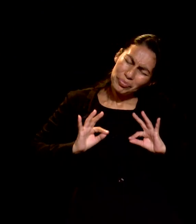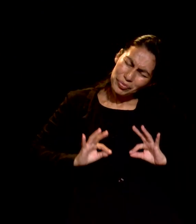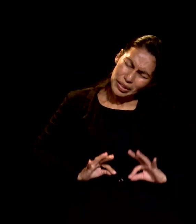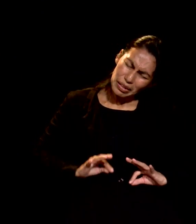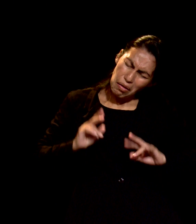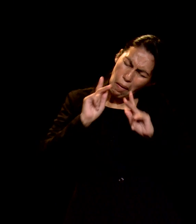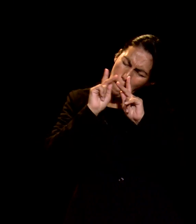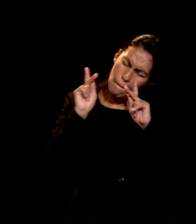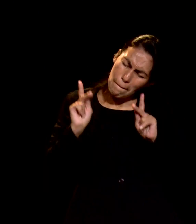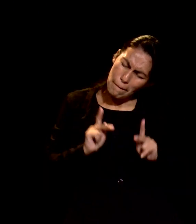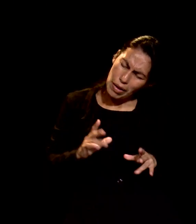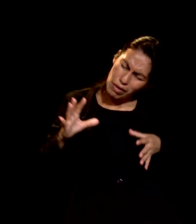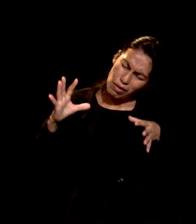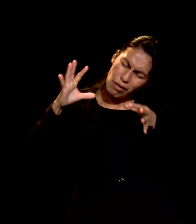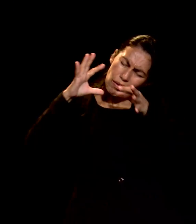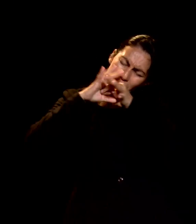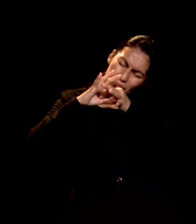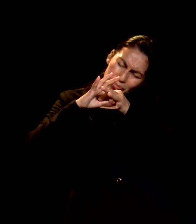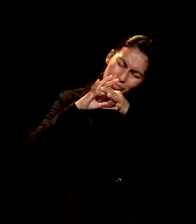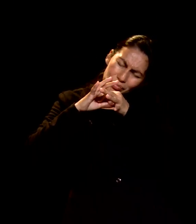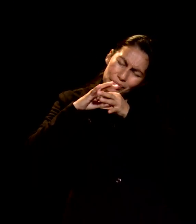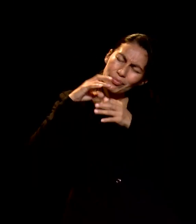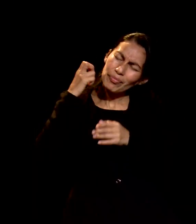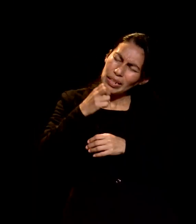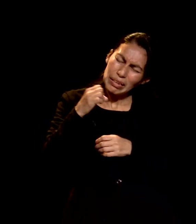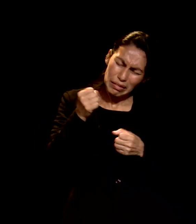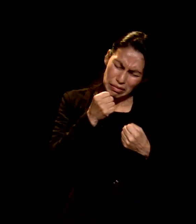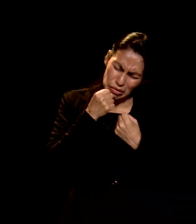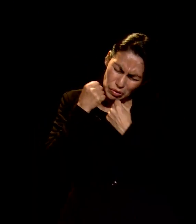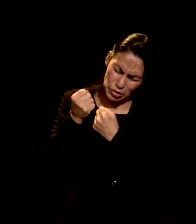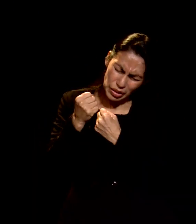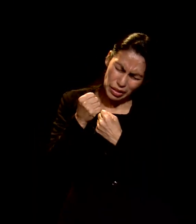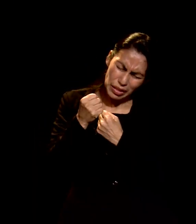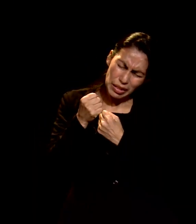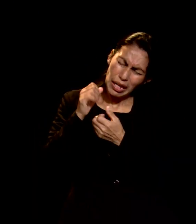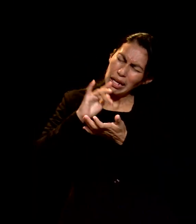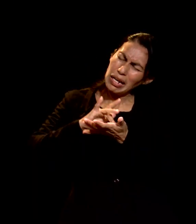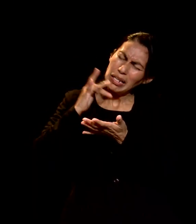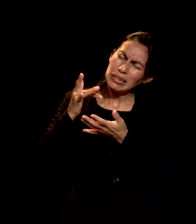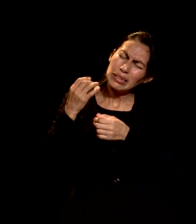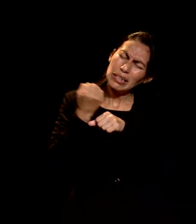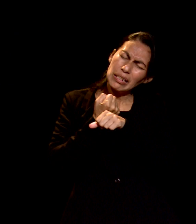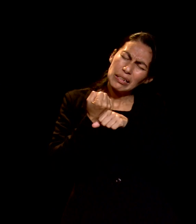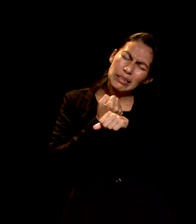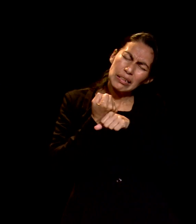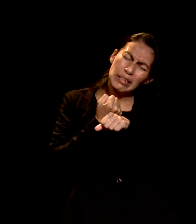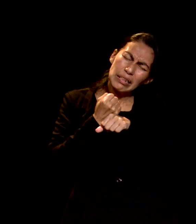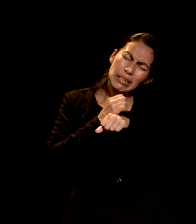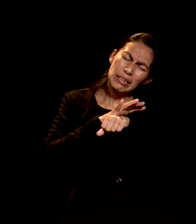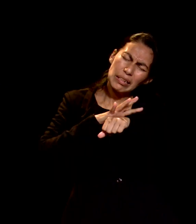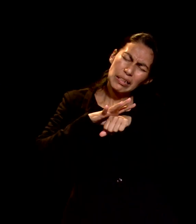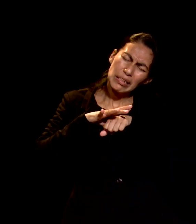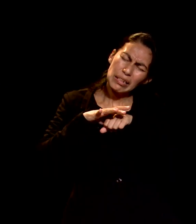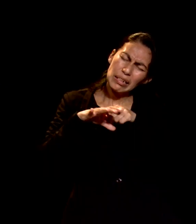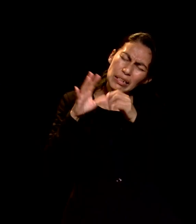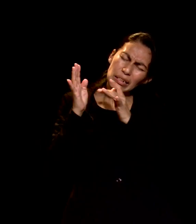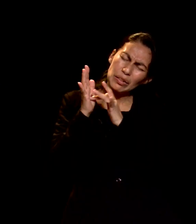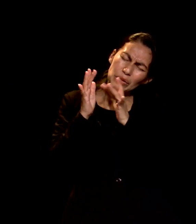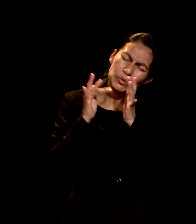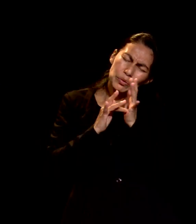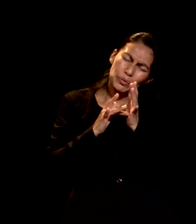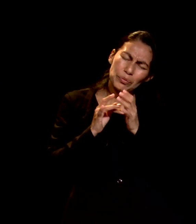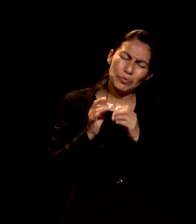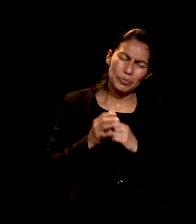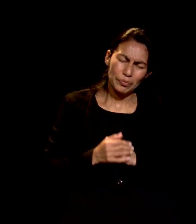Padre eterno Y esta seguridad Nos la da La salvación Que tenemos Por la sangre De nuestro Salvador Jesucristo